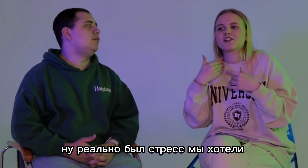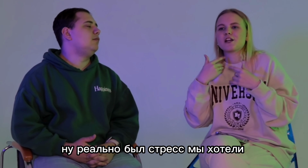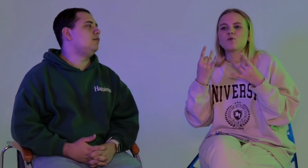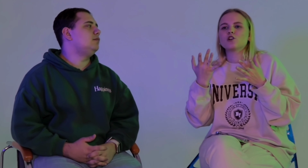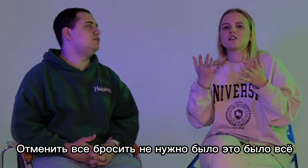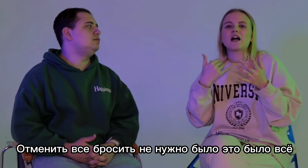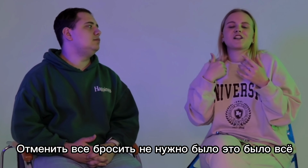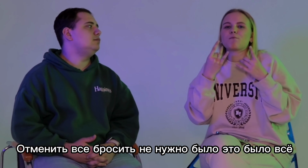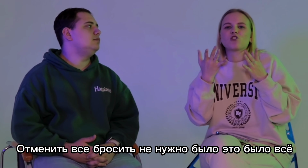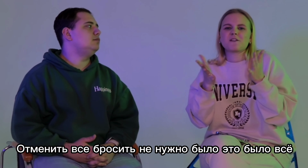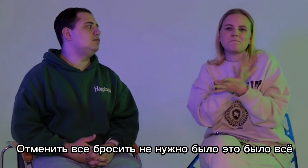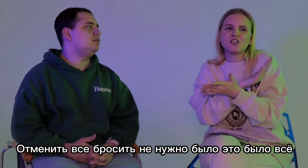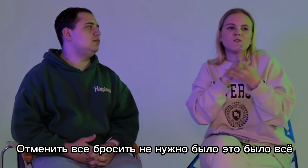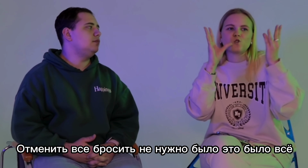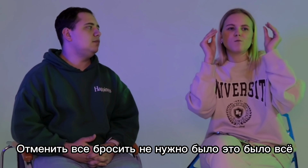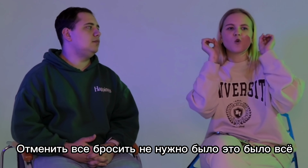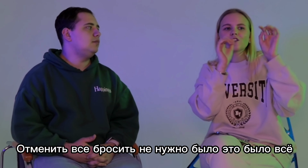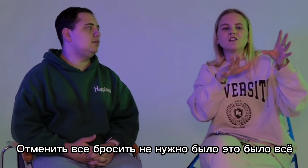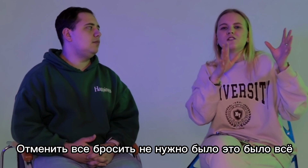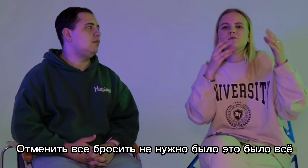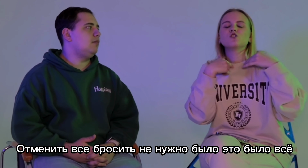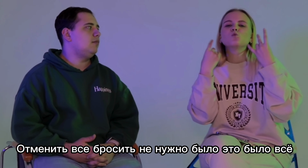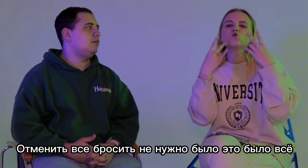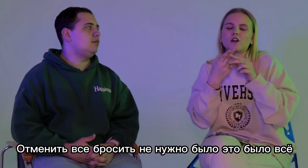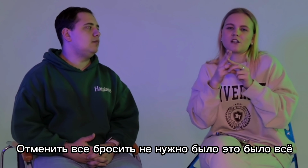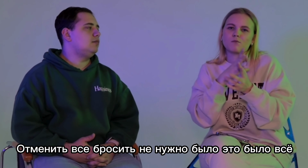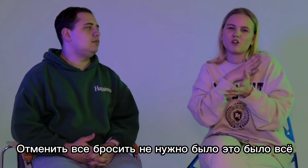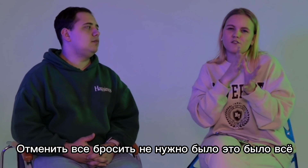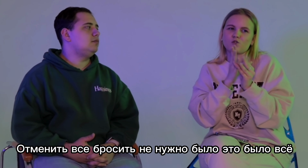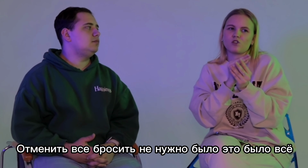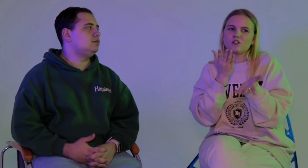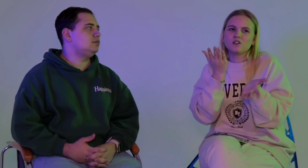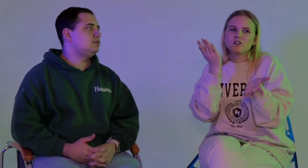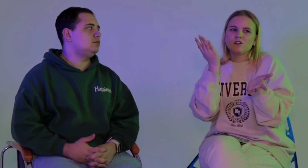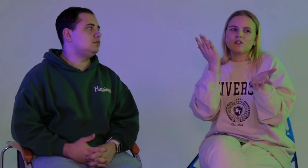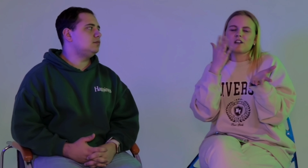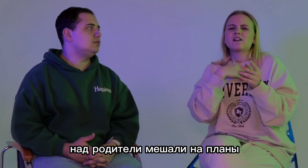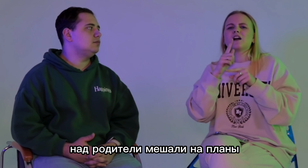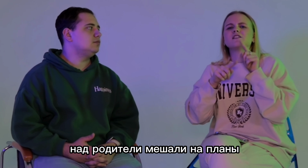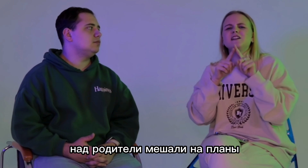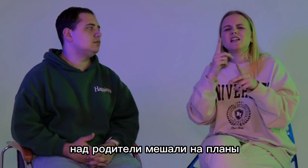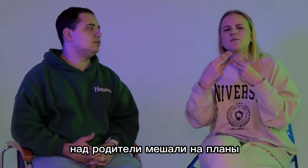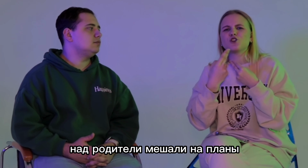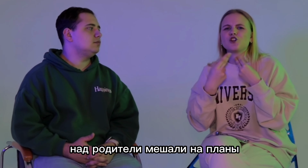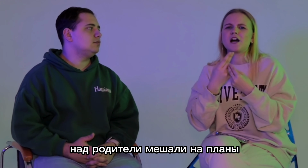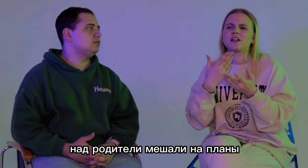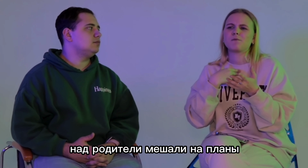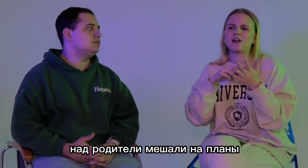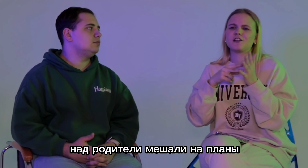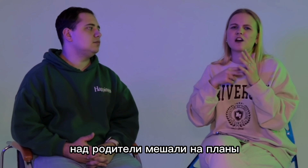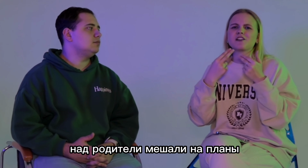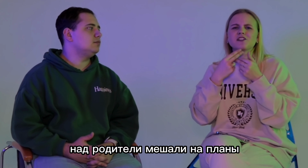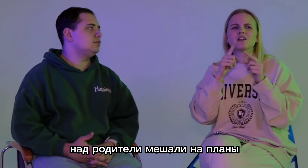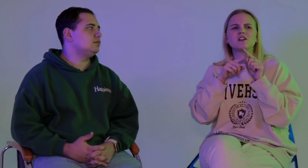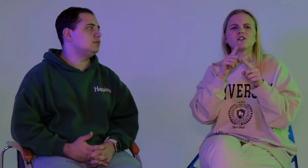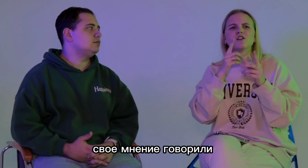хотели просто, я хотел просто отменить все, бросить, мне не нужно это было все. Нас родители мешали на плане, родители,